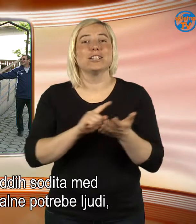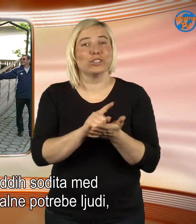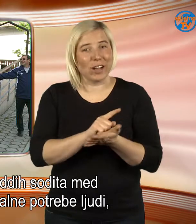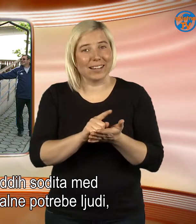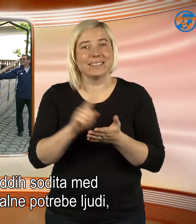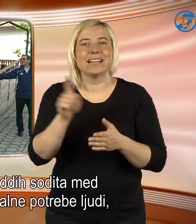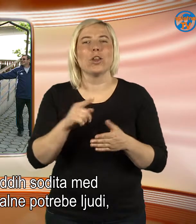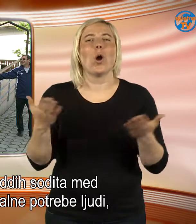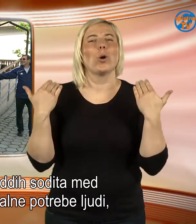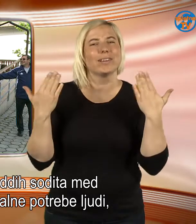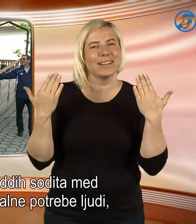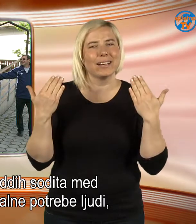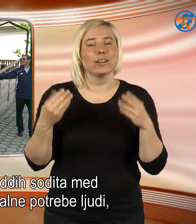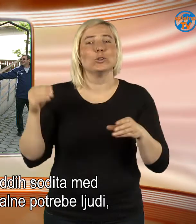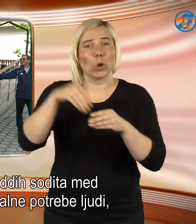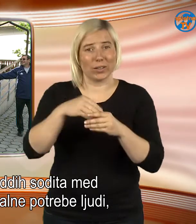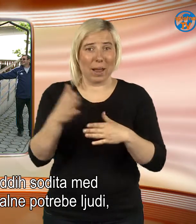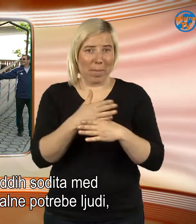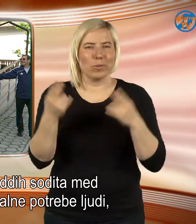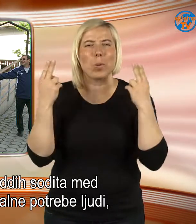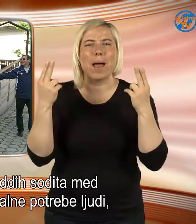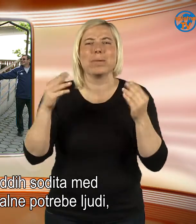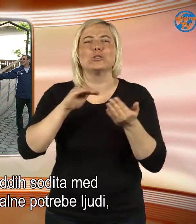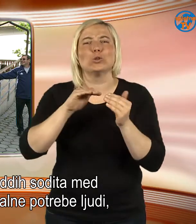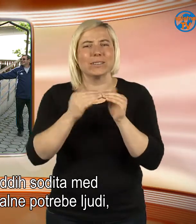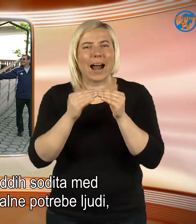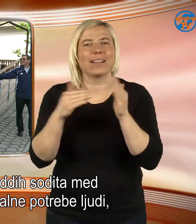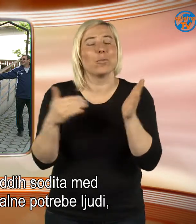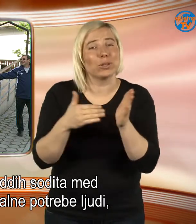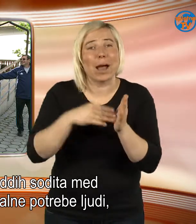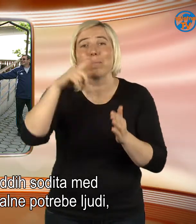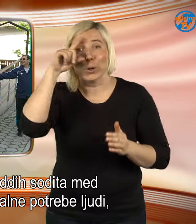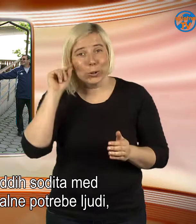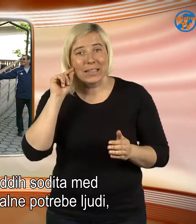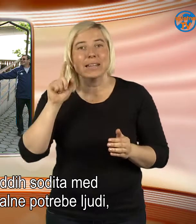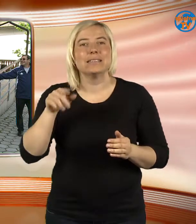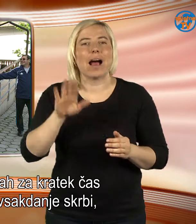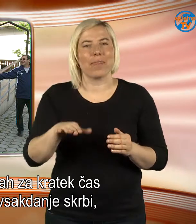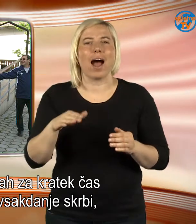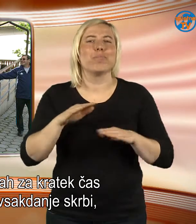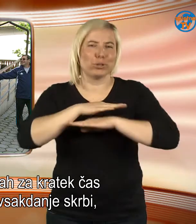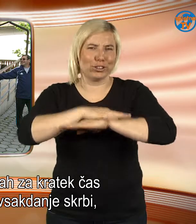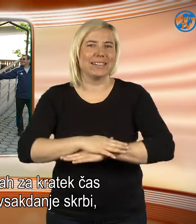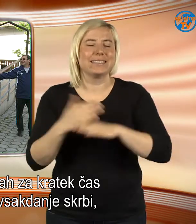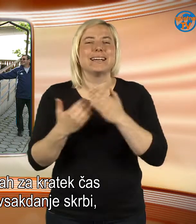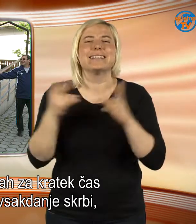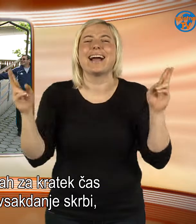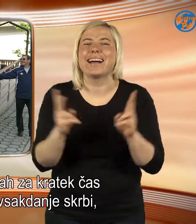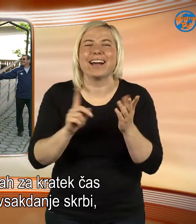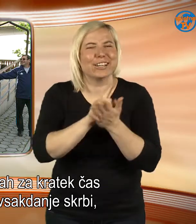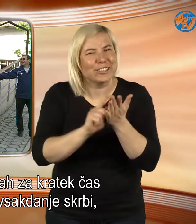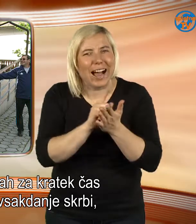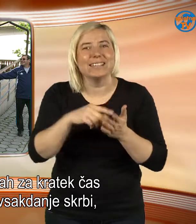Prosti čas in oddih sodita med pomembne socialne potrebe ljudi, saj na počitnicah za kratek čas pozabimo